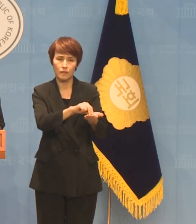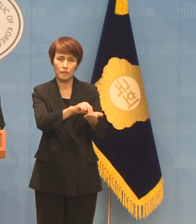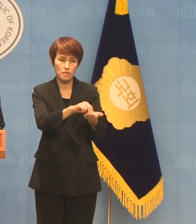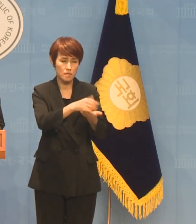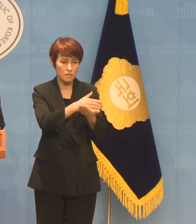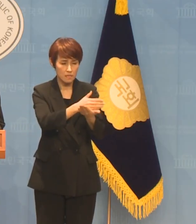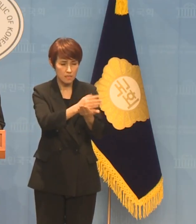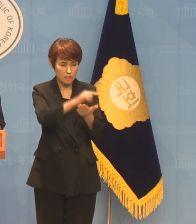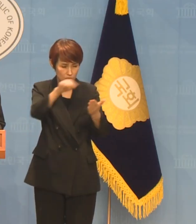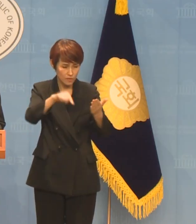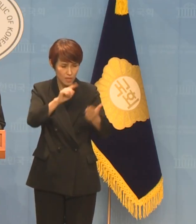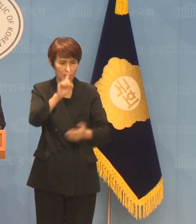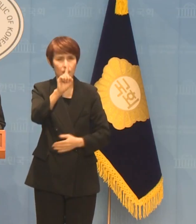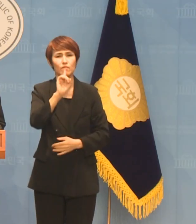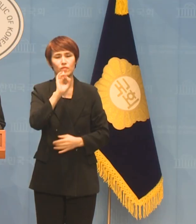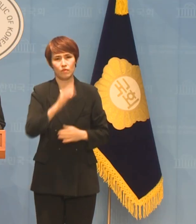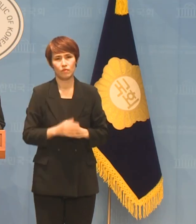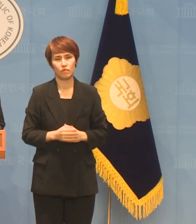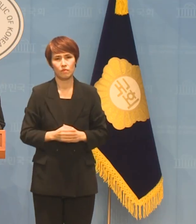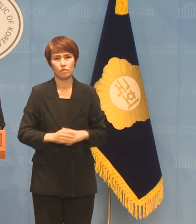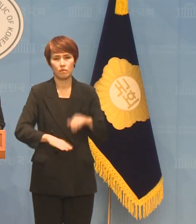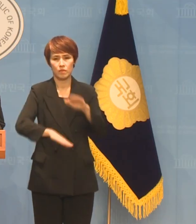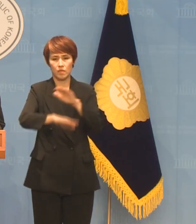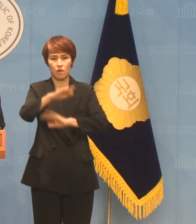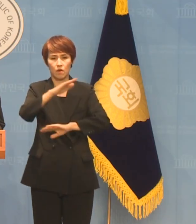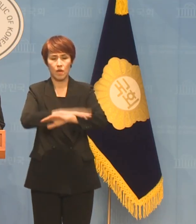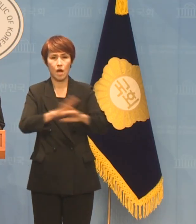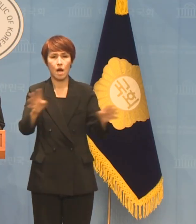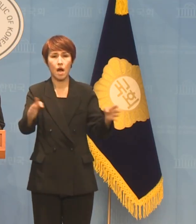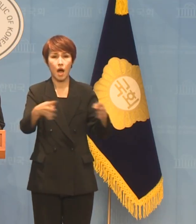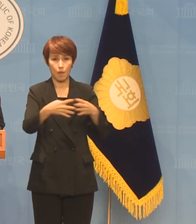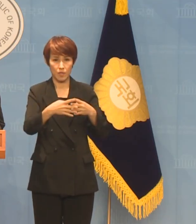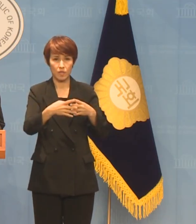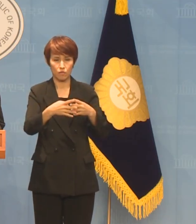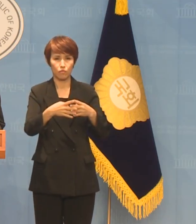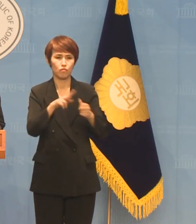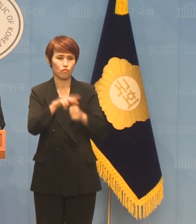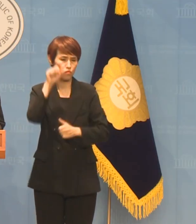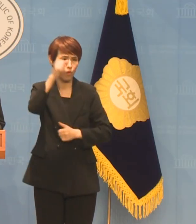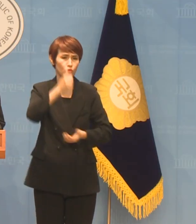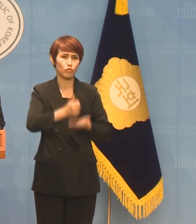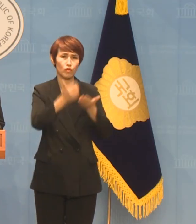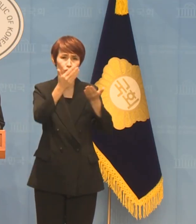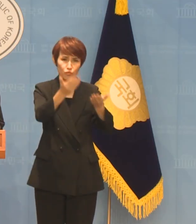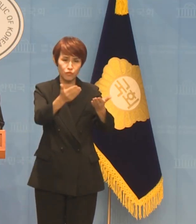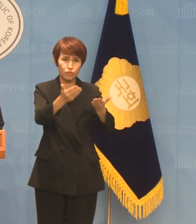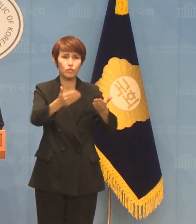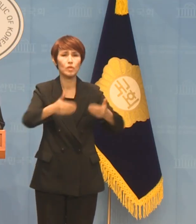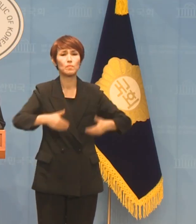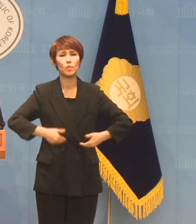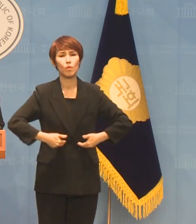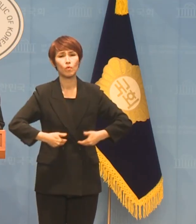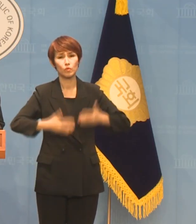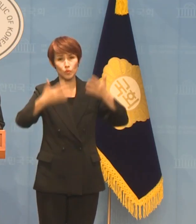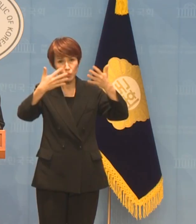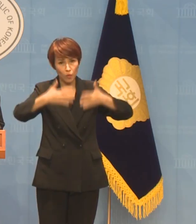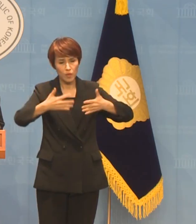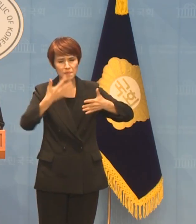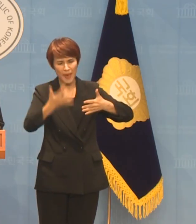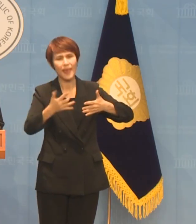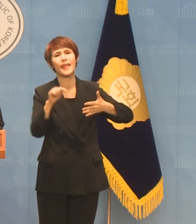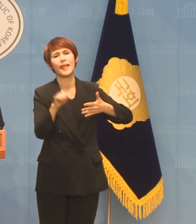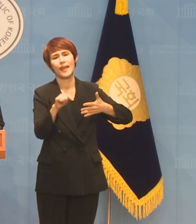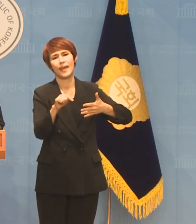뿐입니다. 여야 합의 후보가 추천되어야 하는 더 중요한 조건이 빠져 있습니다.